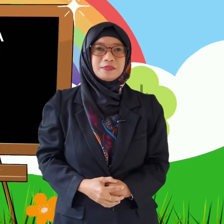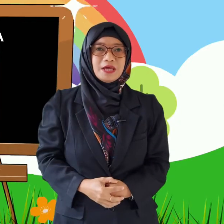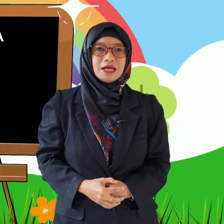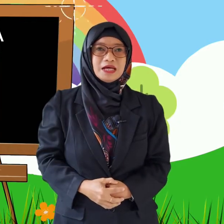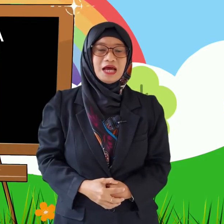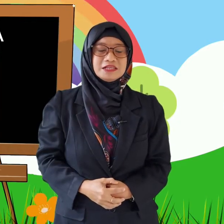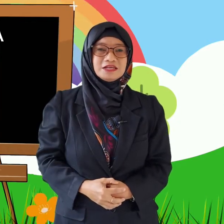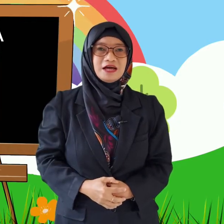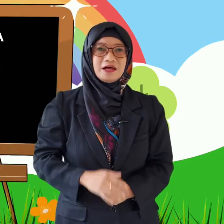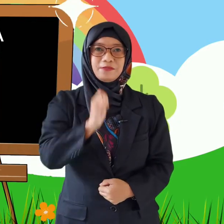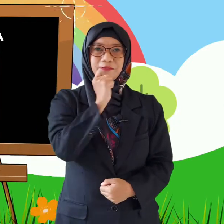Kaca.